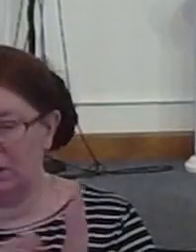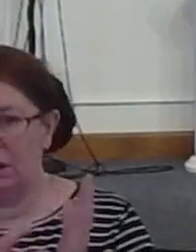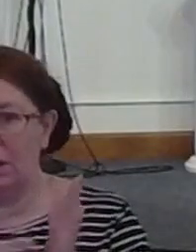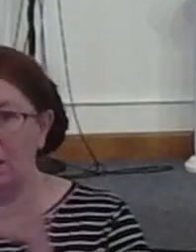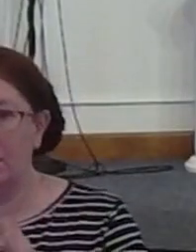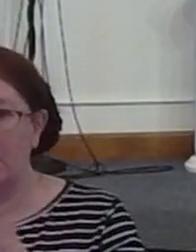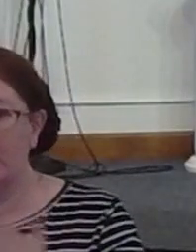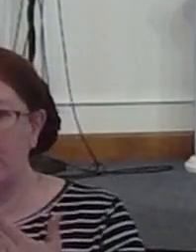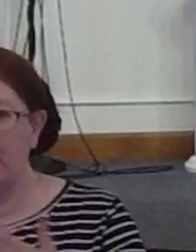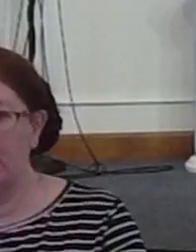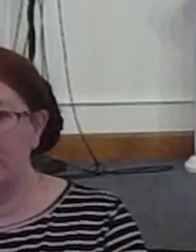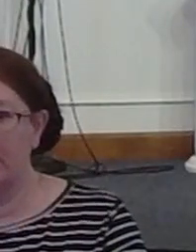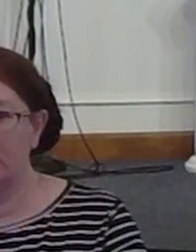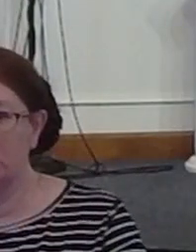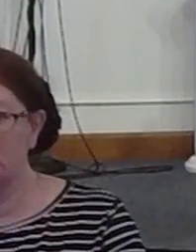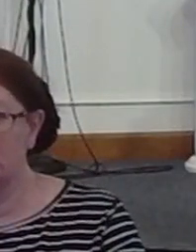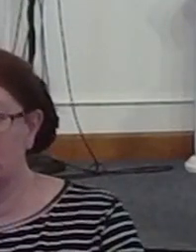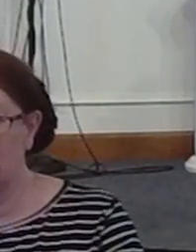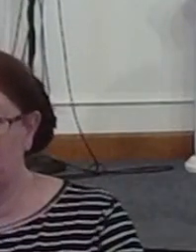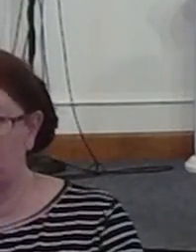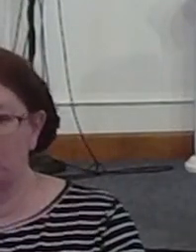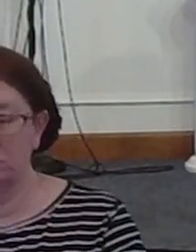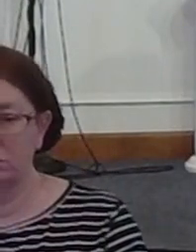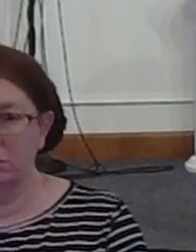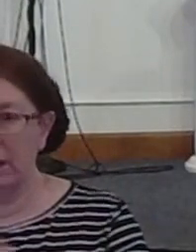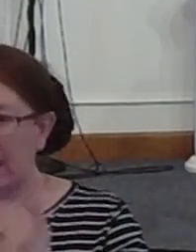La Biblia.